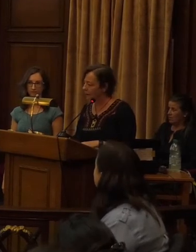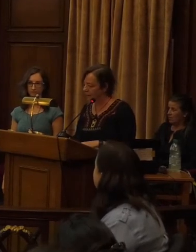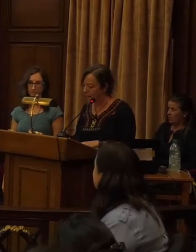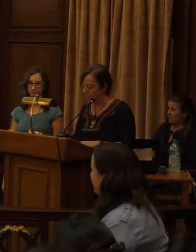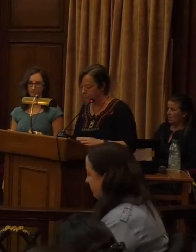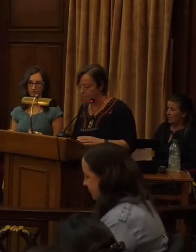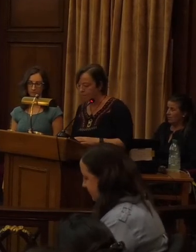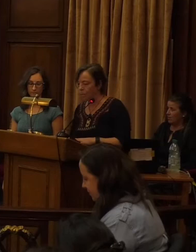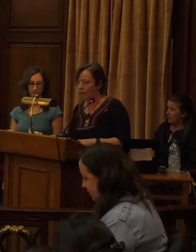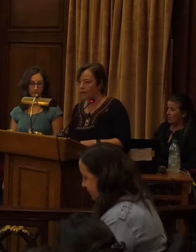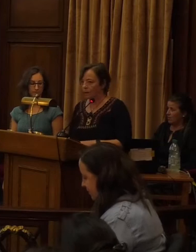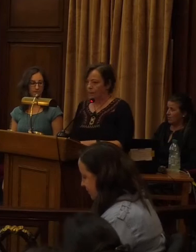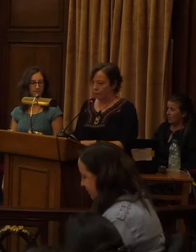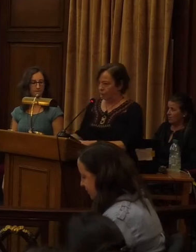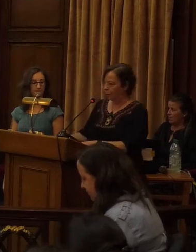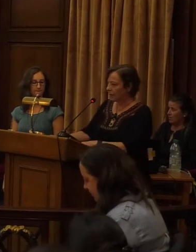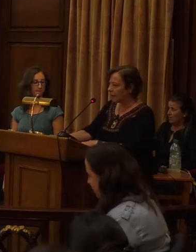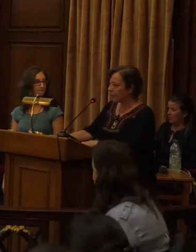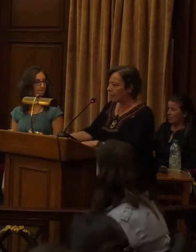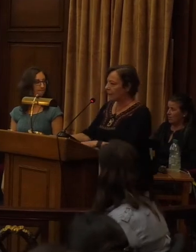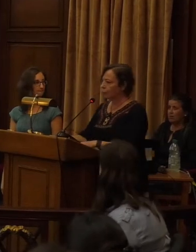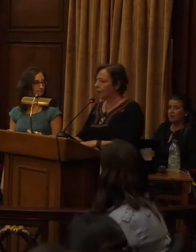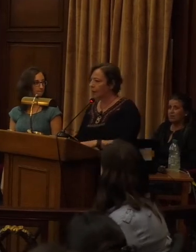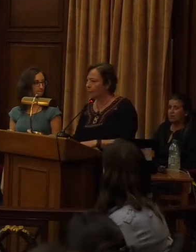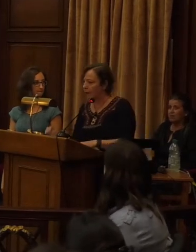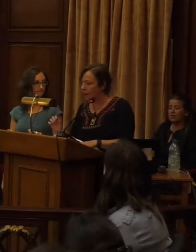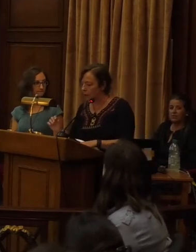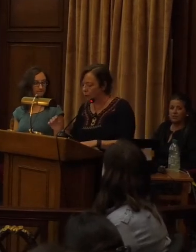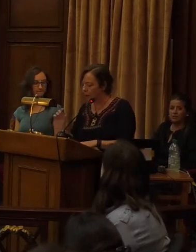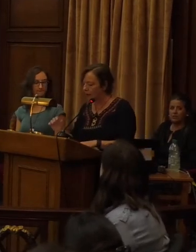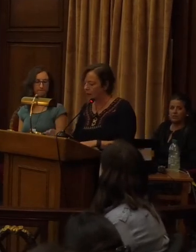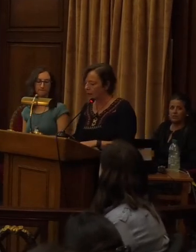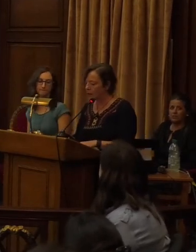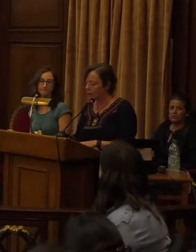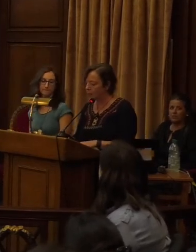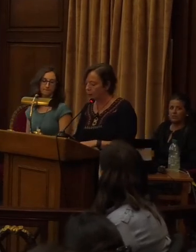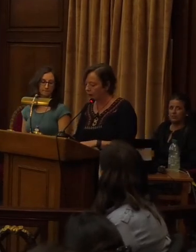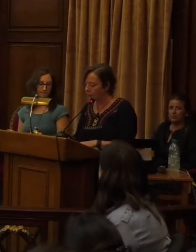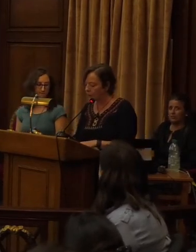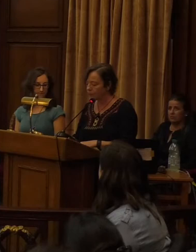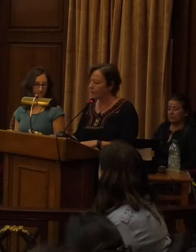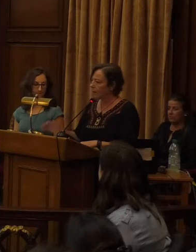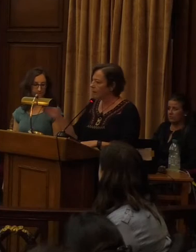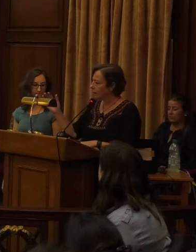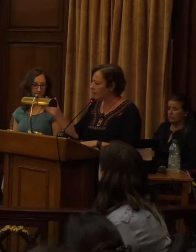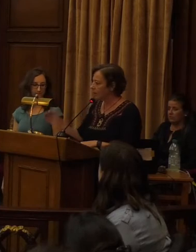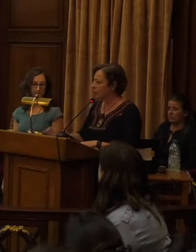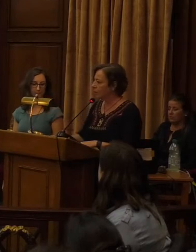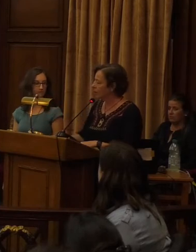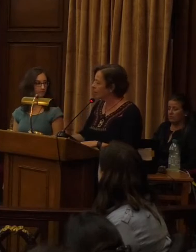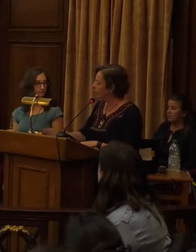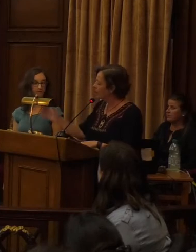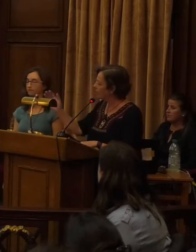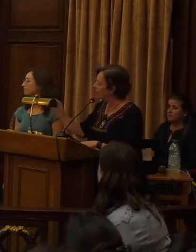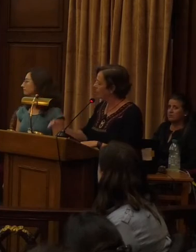estudiantes que están acá. Vamos a leer una pequeña, muy pequeña proclama, agradeciendo